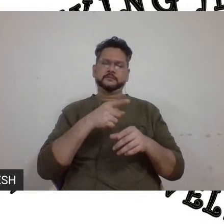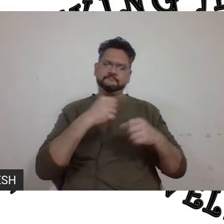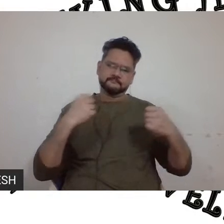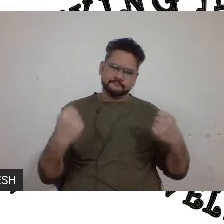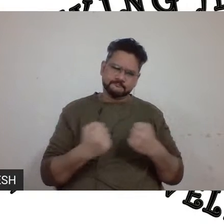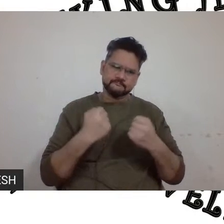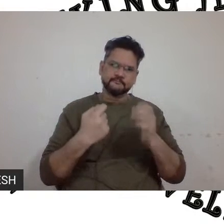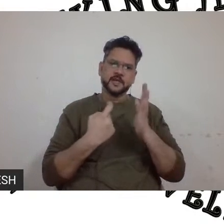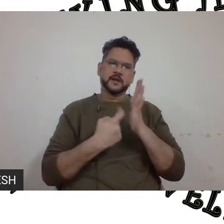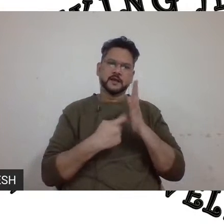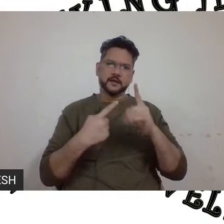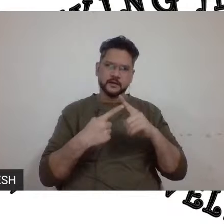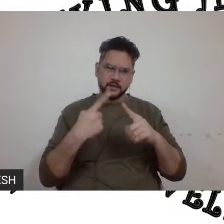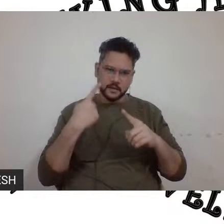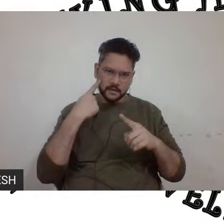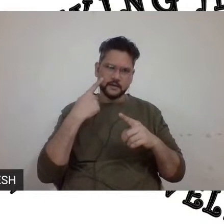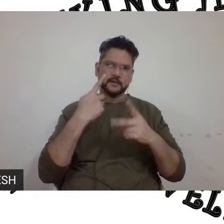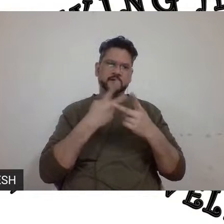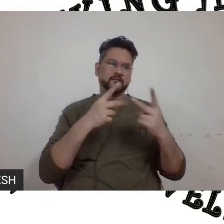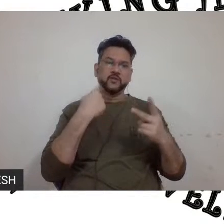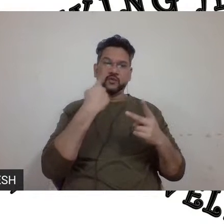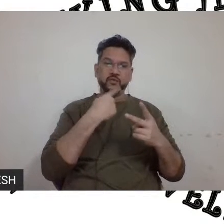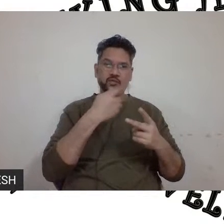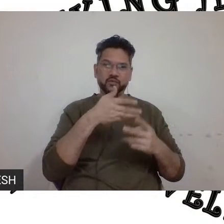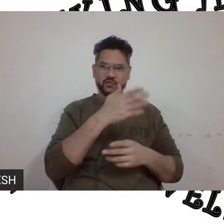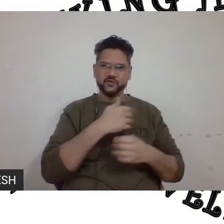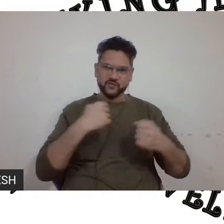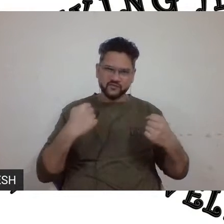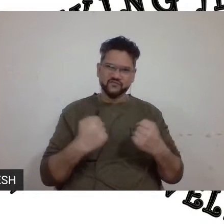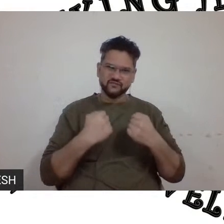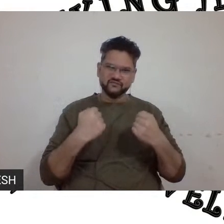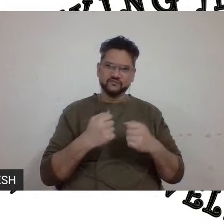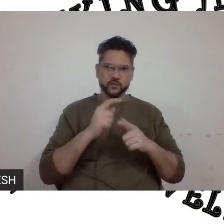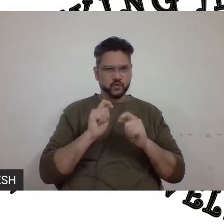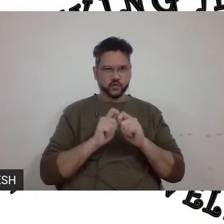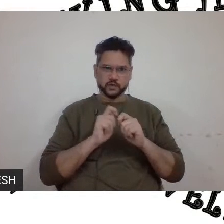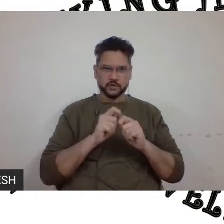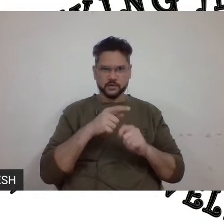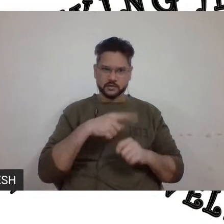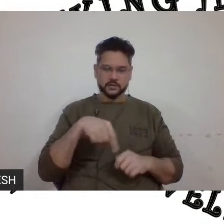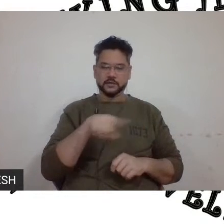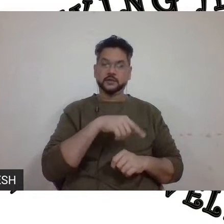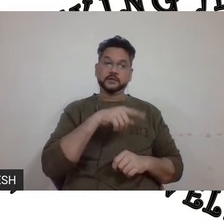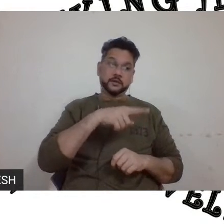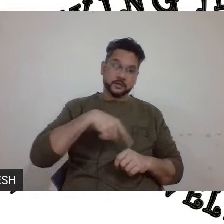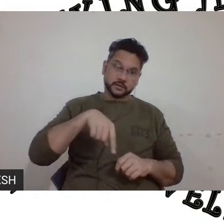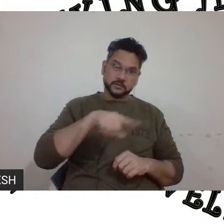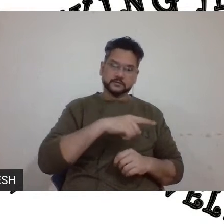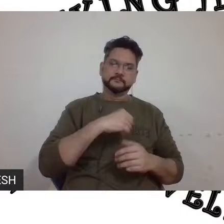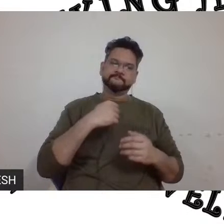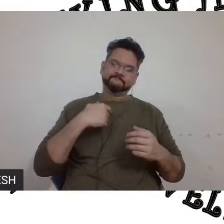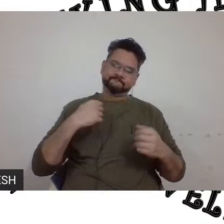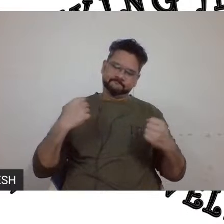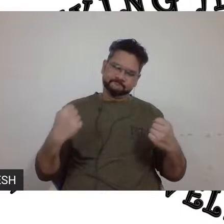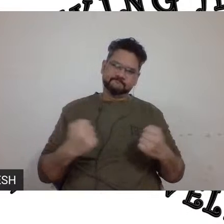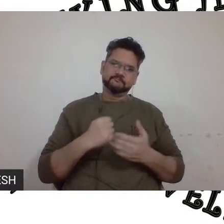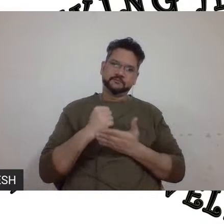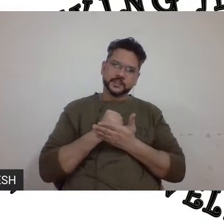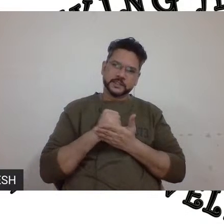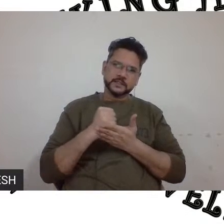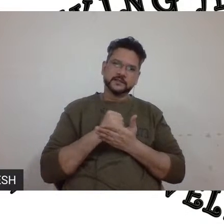रहे हैं, वो कोशिश करें कि ऐसे जो भी लोग हैं वो आरपीडब्ल्यूडी एक्ट